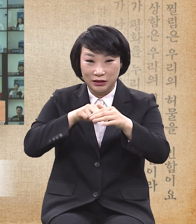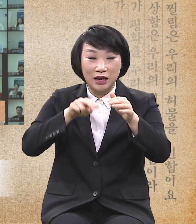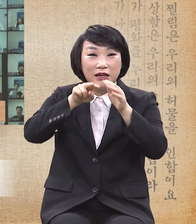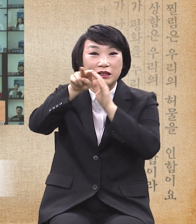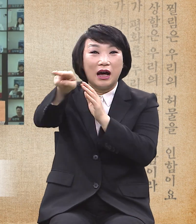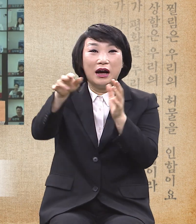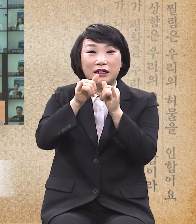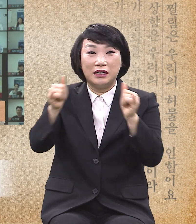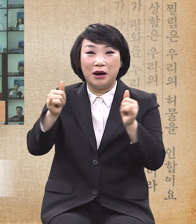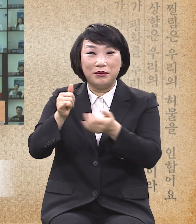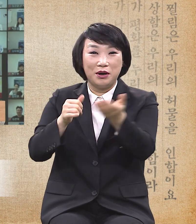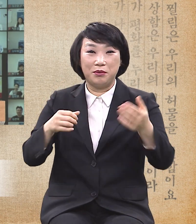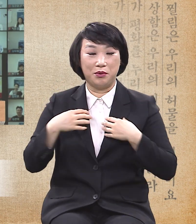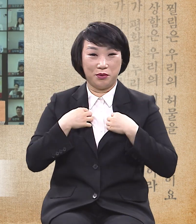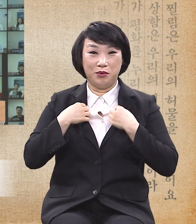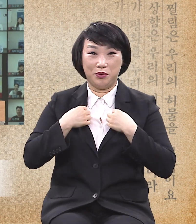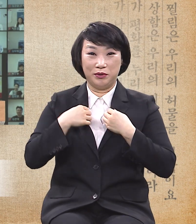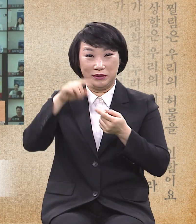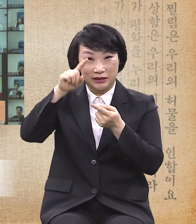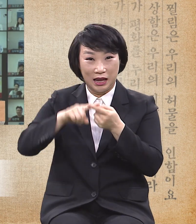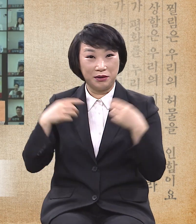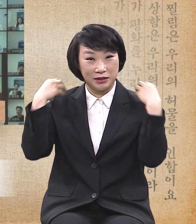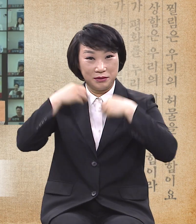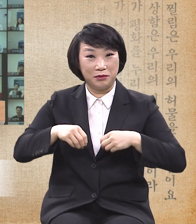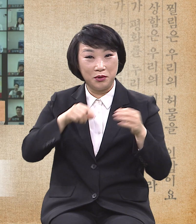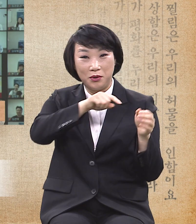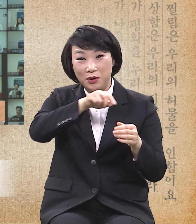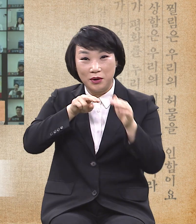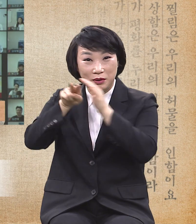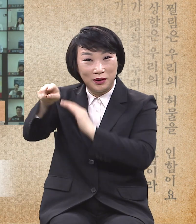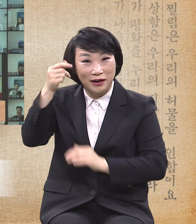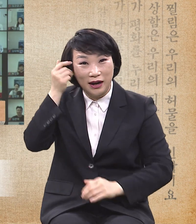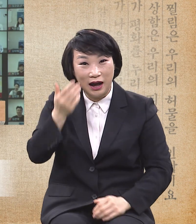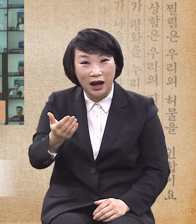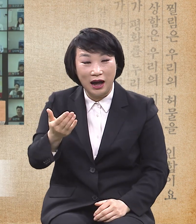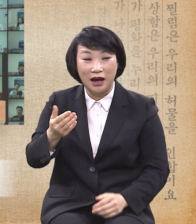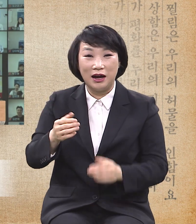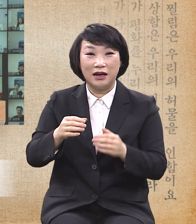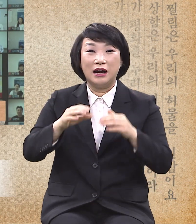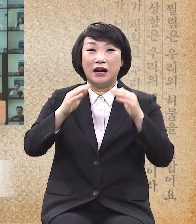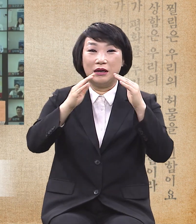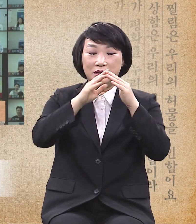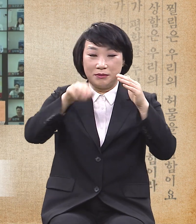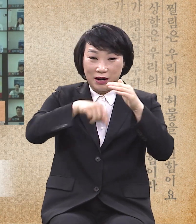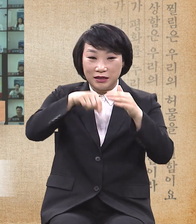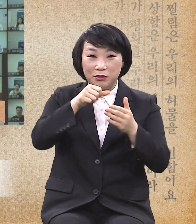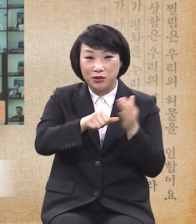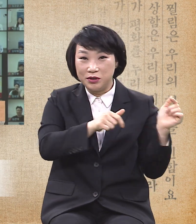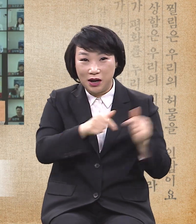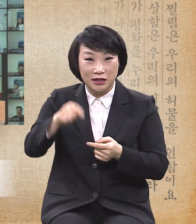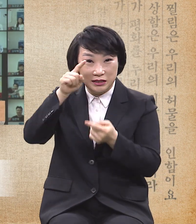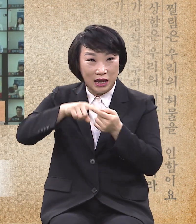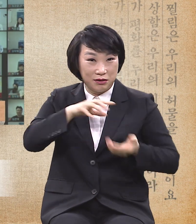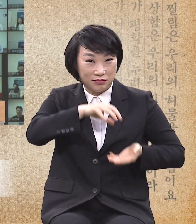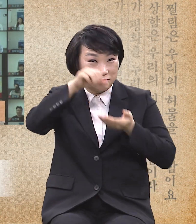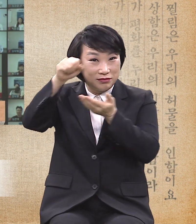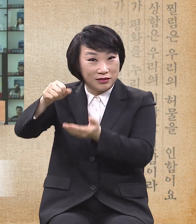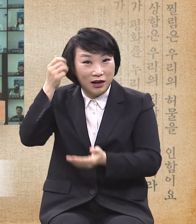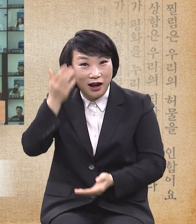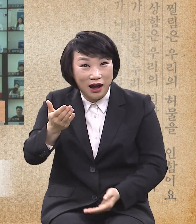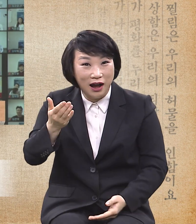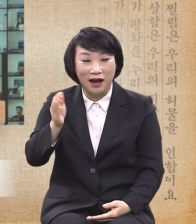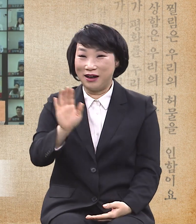사람이 제대로 옷을 챙겨갖고 나오겠어요? 살림을 챙겨갖고 나오겠어요?